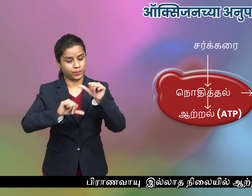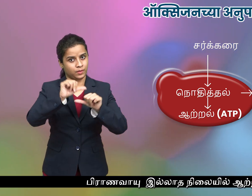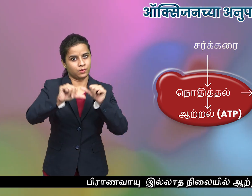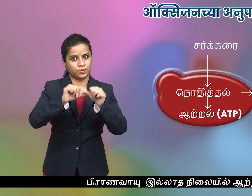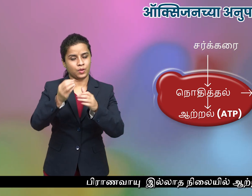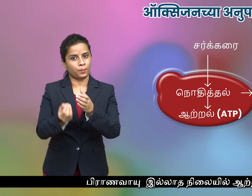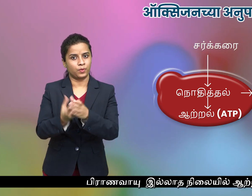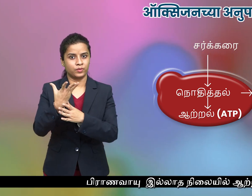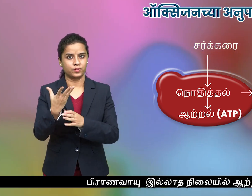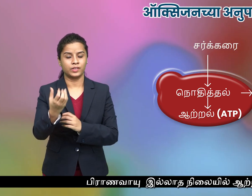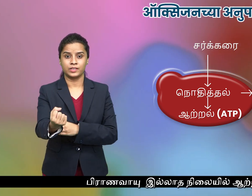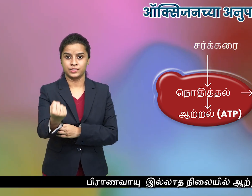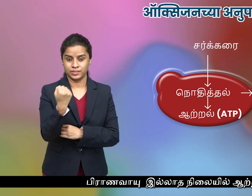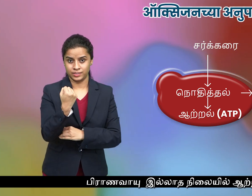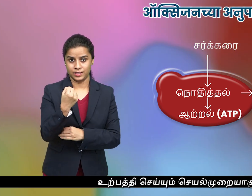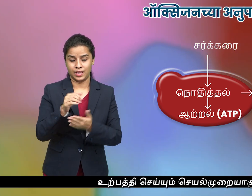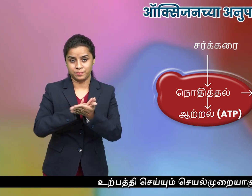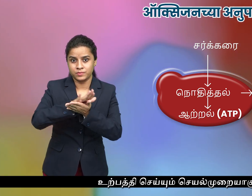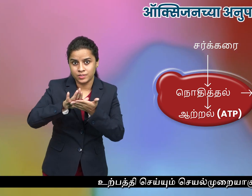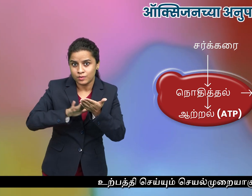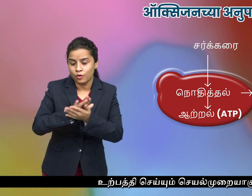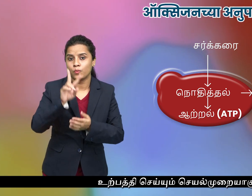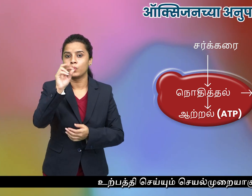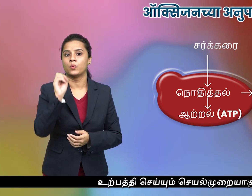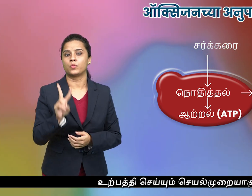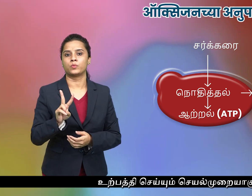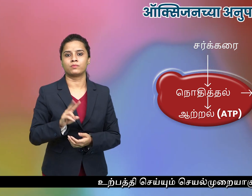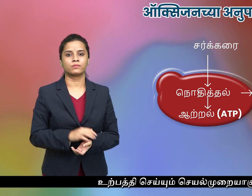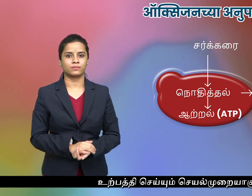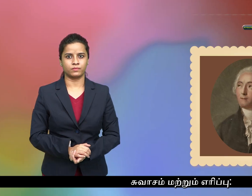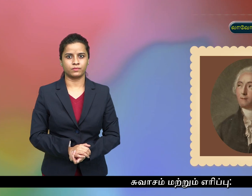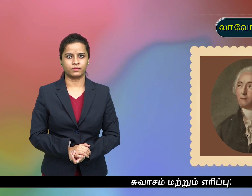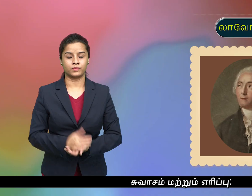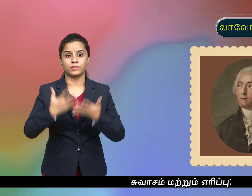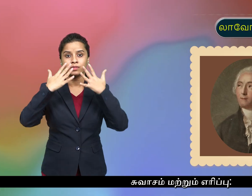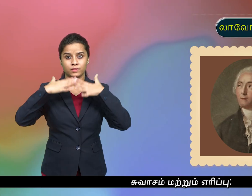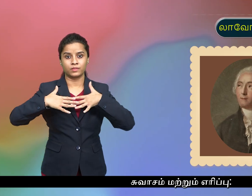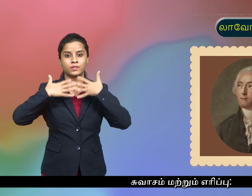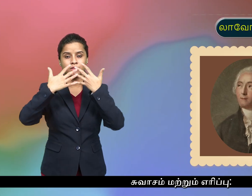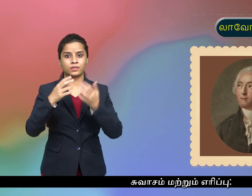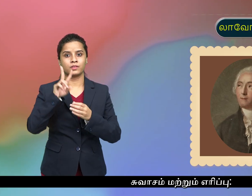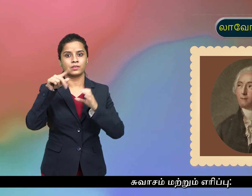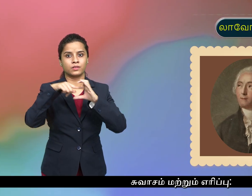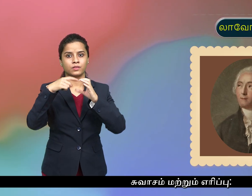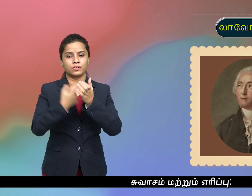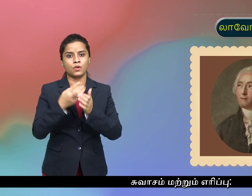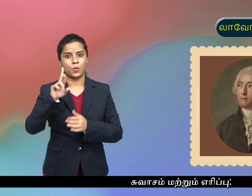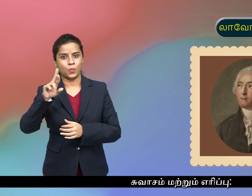பிராணவாயு இல்லாத நிலையில் ஆற்றலை உற்பத்தி செய்யும் செயல்முறையாகும். சுவாசம் மற்றும் எரிப்பு.